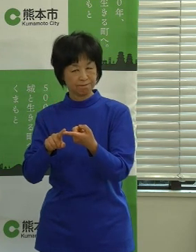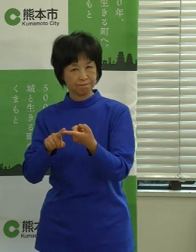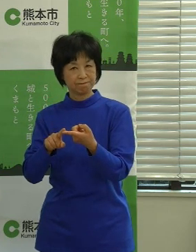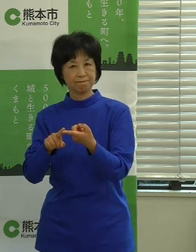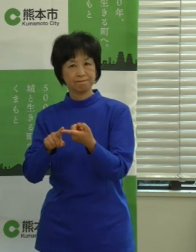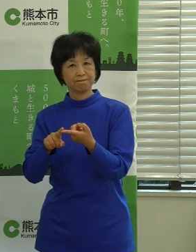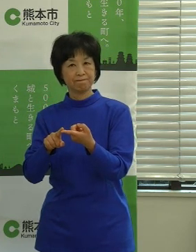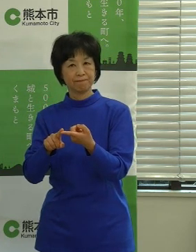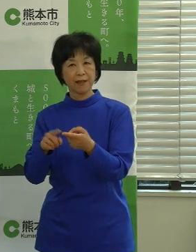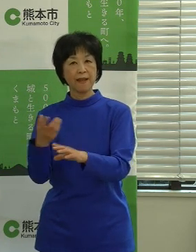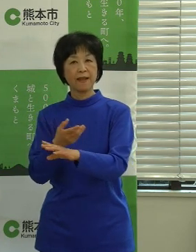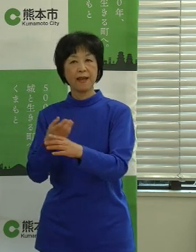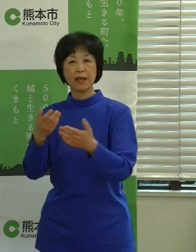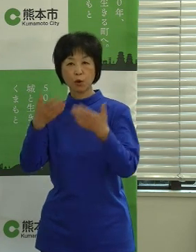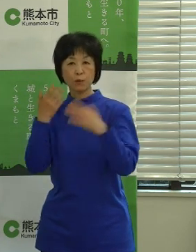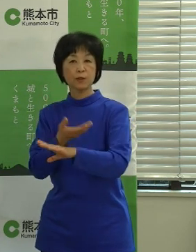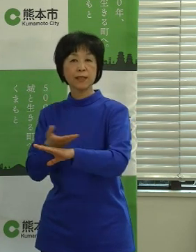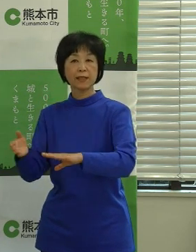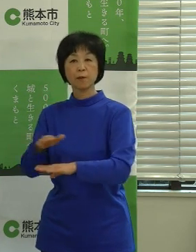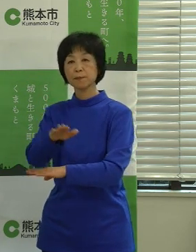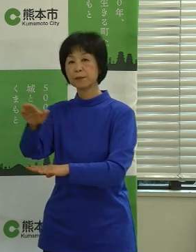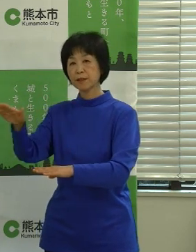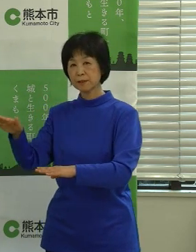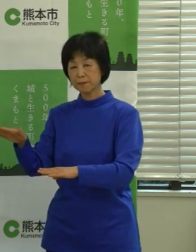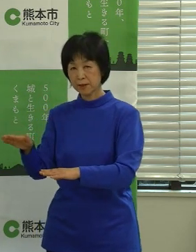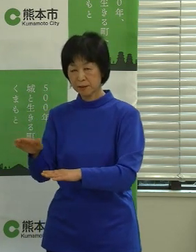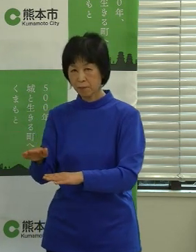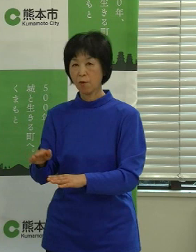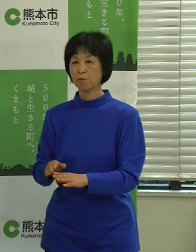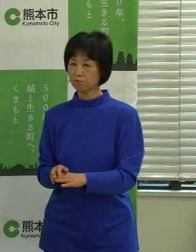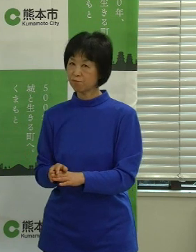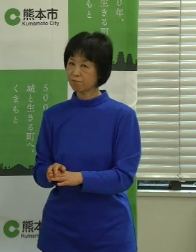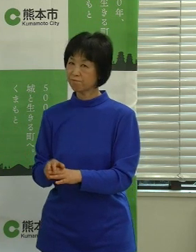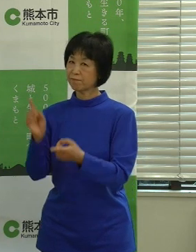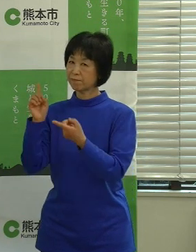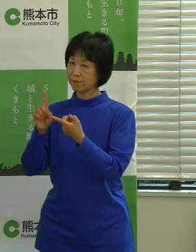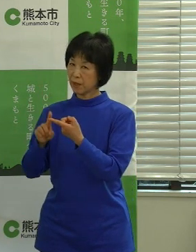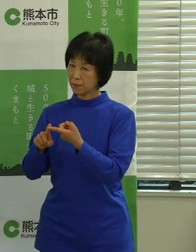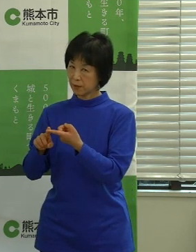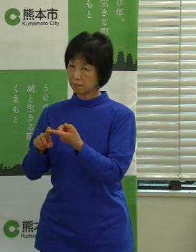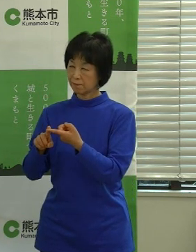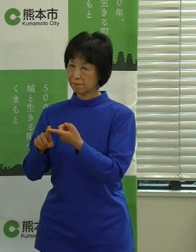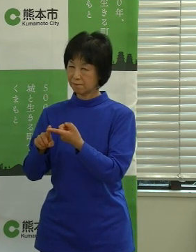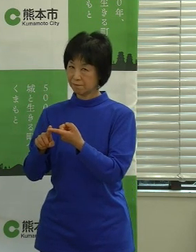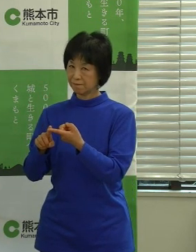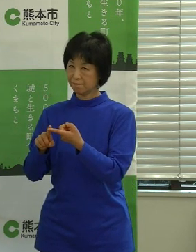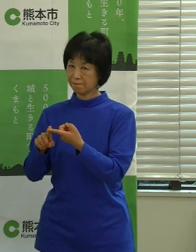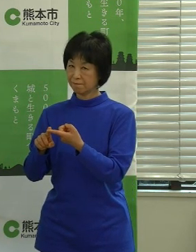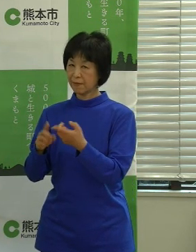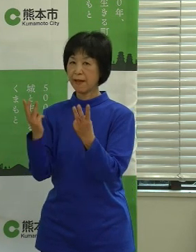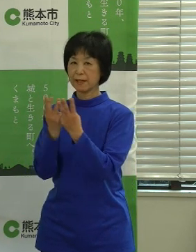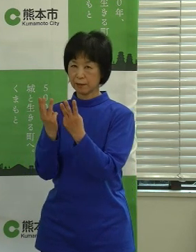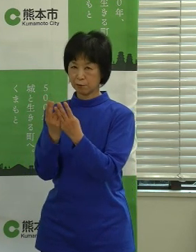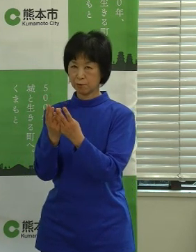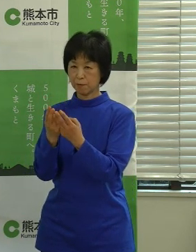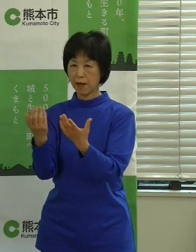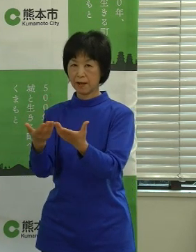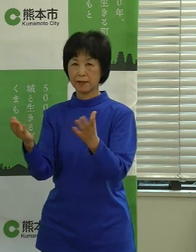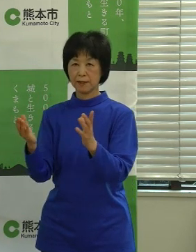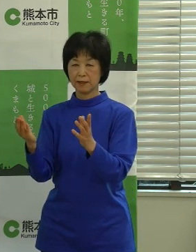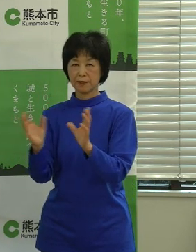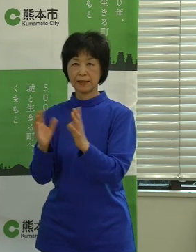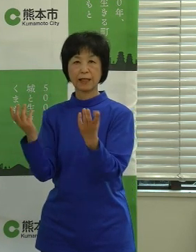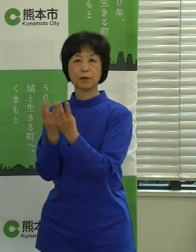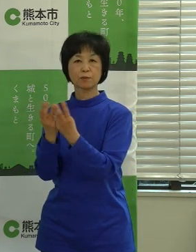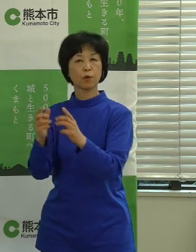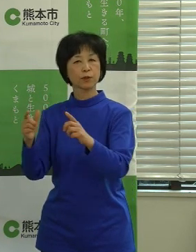あのちょっとあの段階的にあの裁量を持ってですね、やってもらうと。で、まあ、